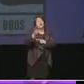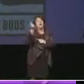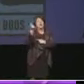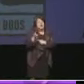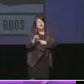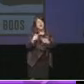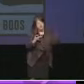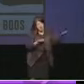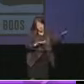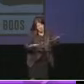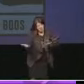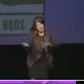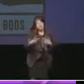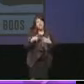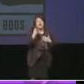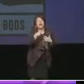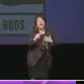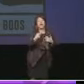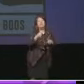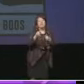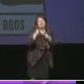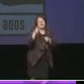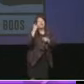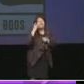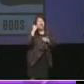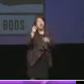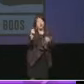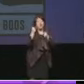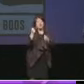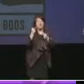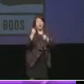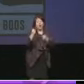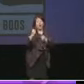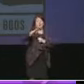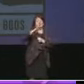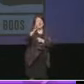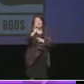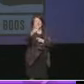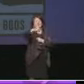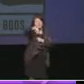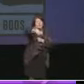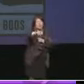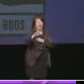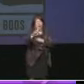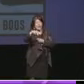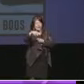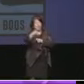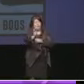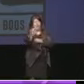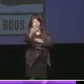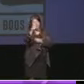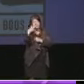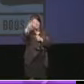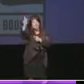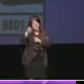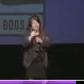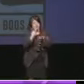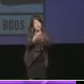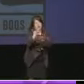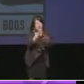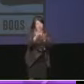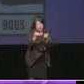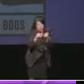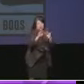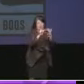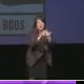talloniamo e la chiede di Francoforte anche Jürgen Boss sarà appunto a raccontarci come vede la filiera del libro una